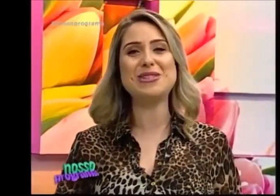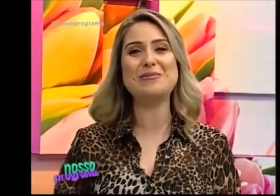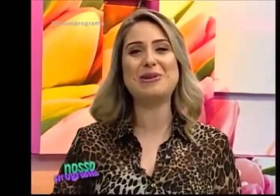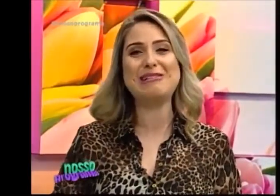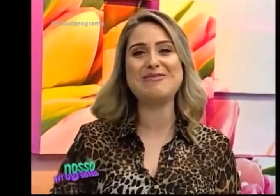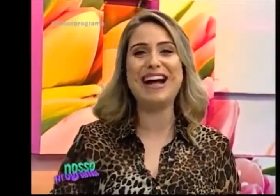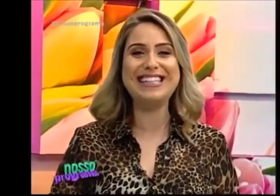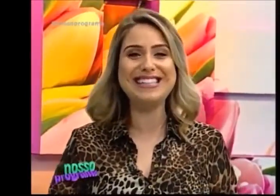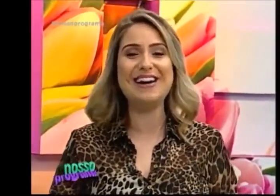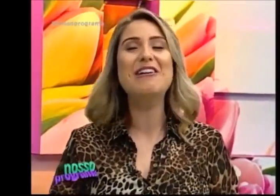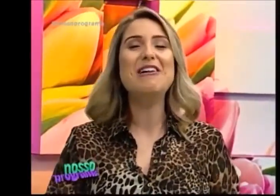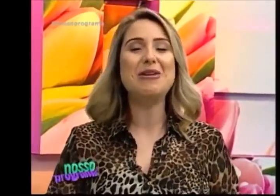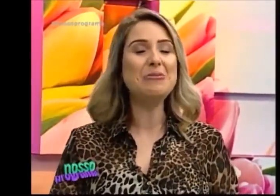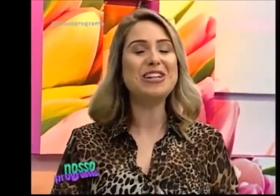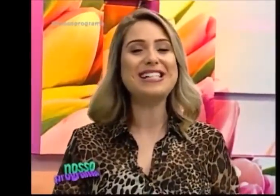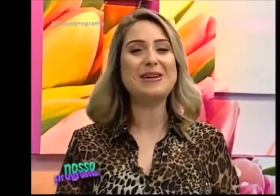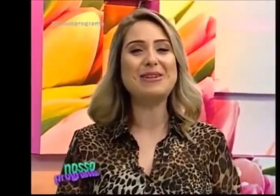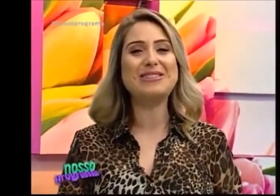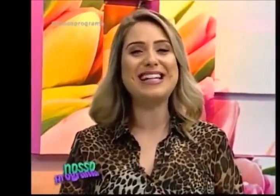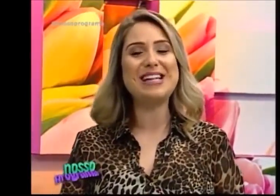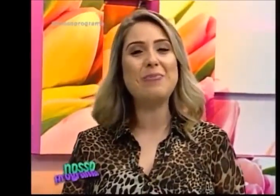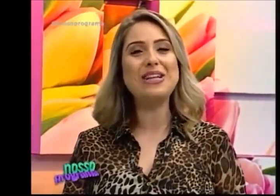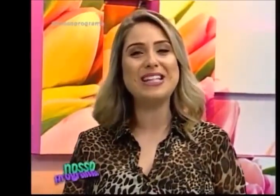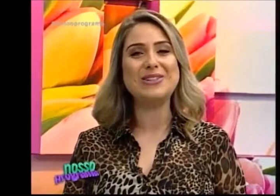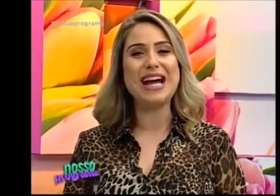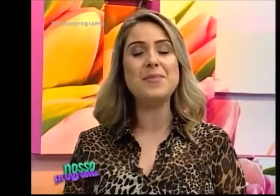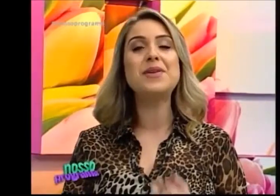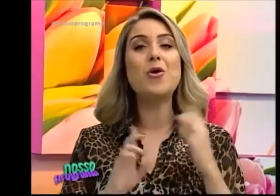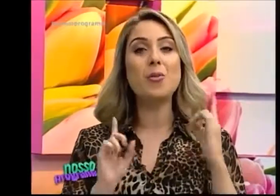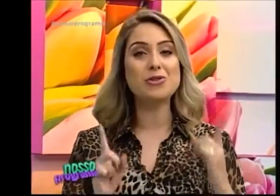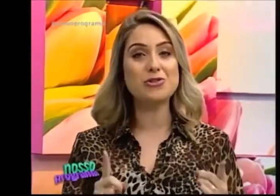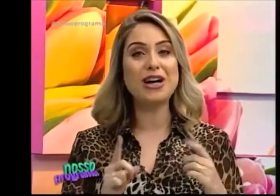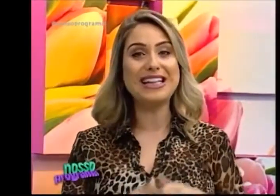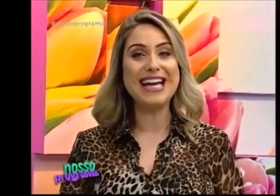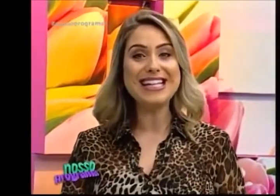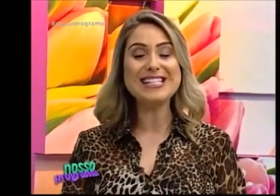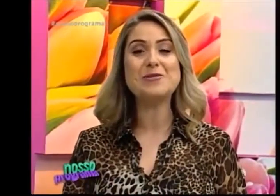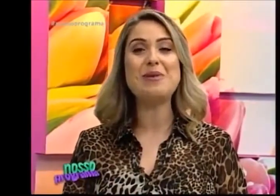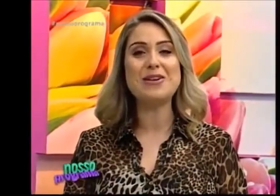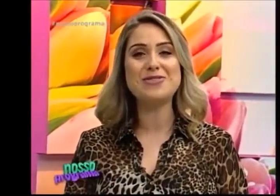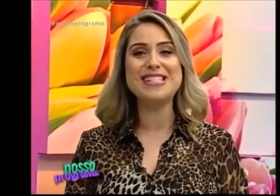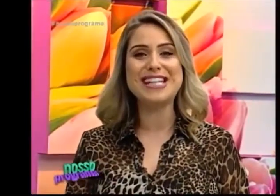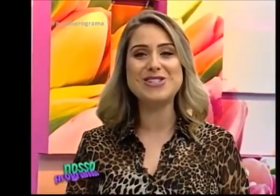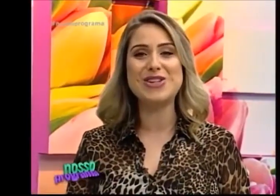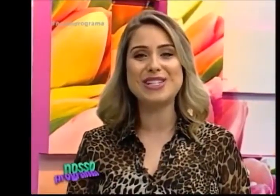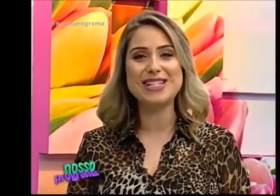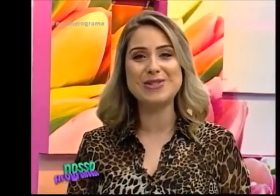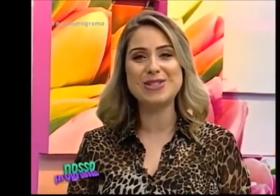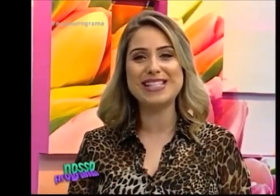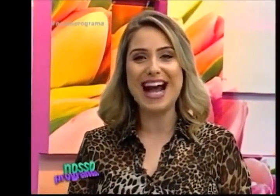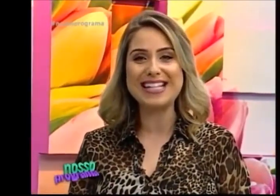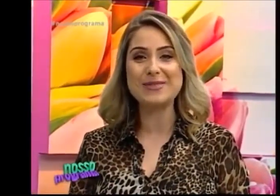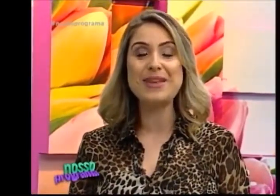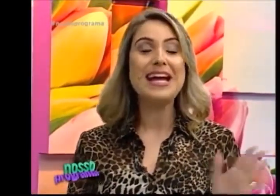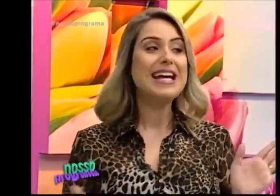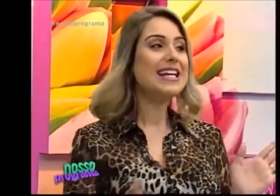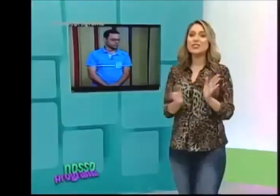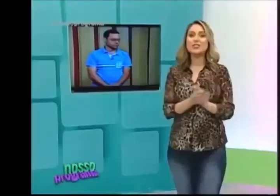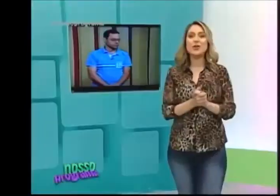se programar ainda? Vamos ficar sabendo daqui a pouquinho, tá? Como eu te falei, espero você nas nossas redes sociais. E a gente vai